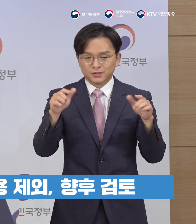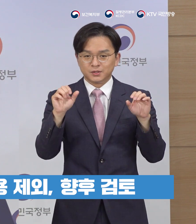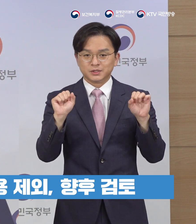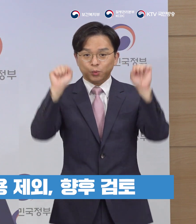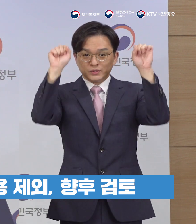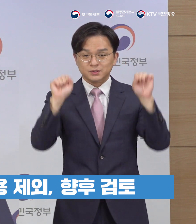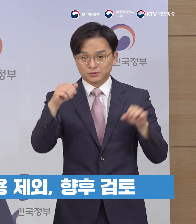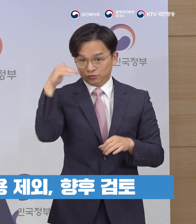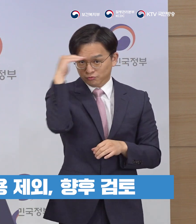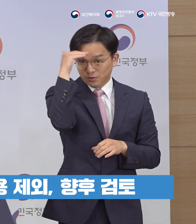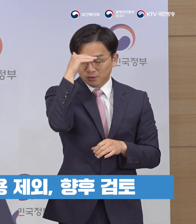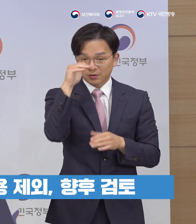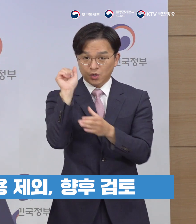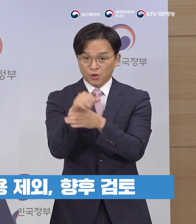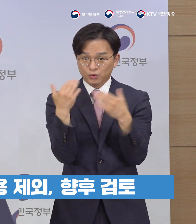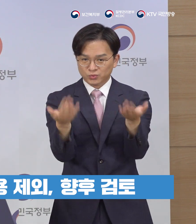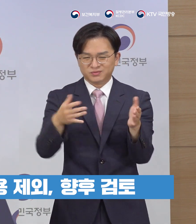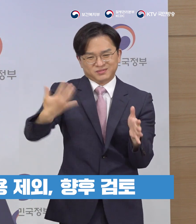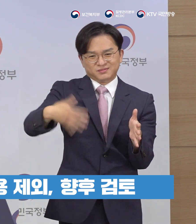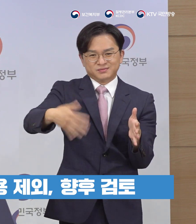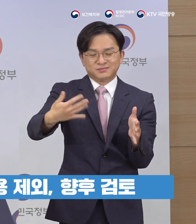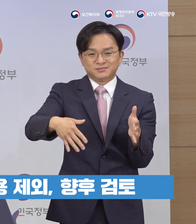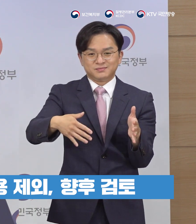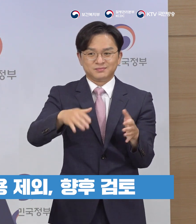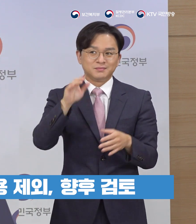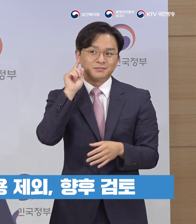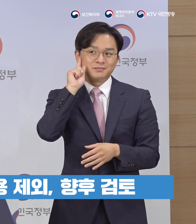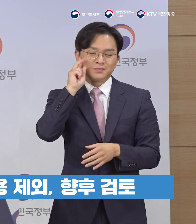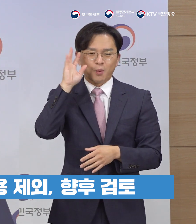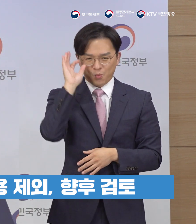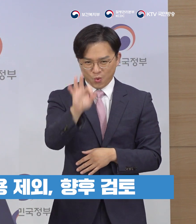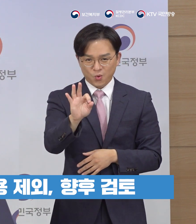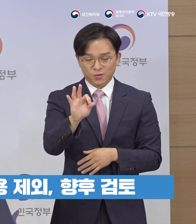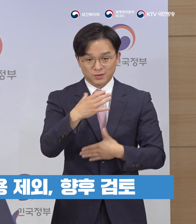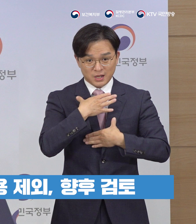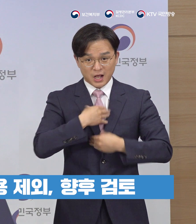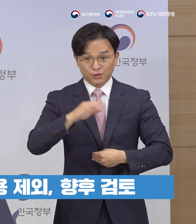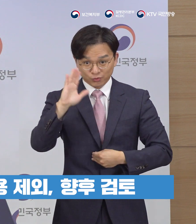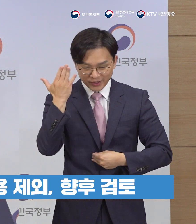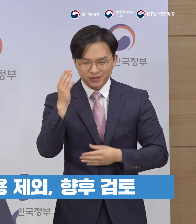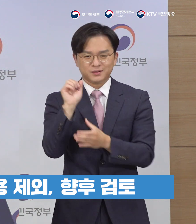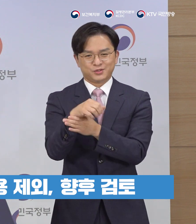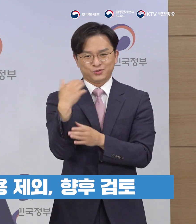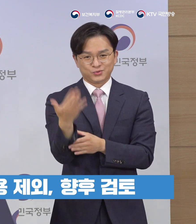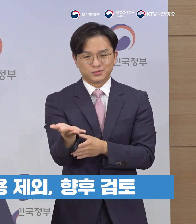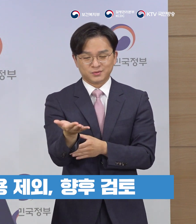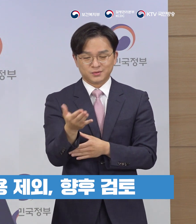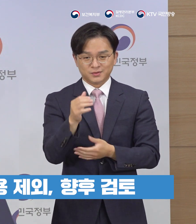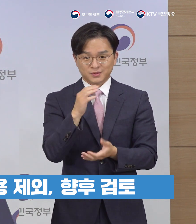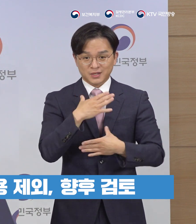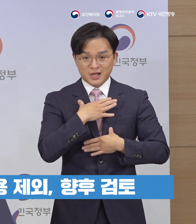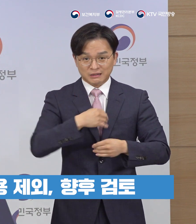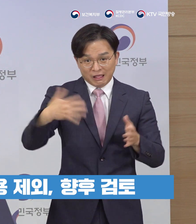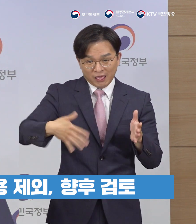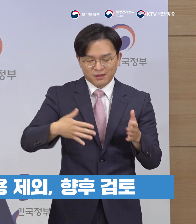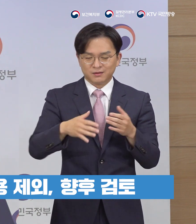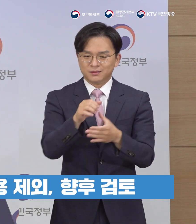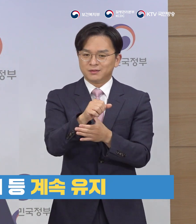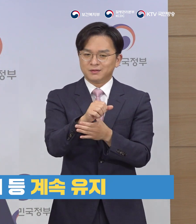조치에 포함되지 않으며 전국적인 환자 발생 추이를 좀 더 지켜보며 향후 검토할